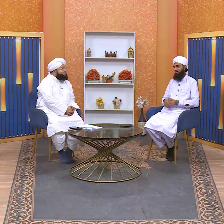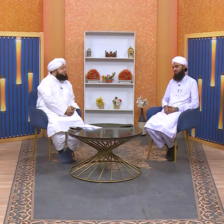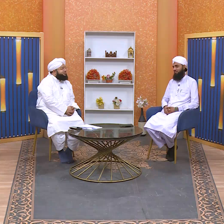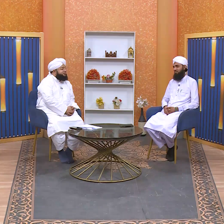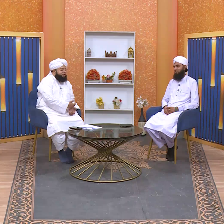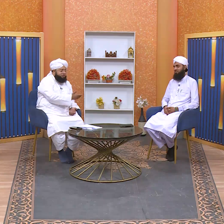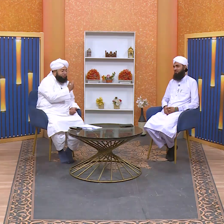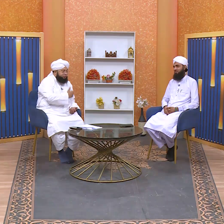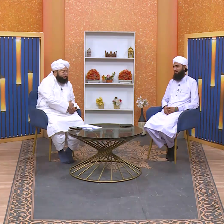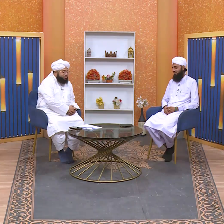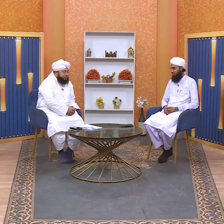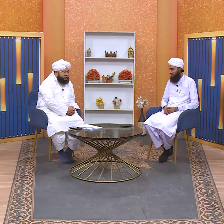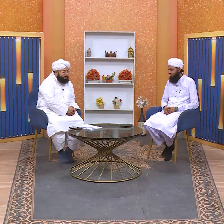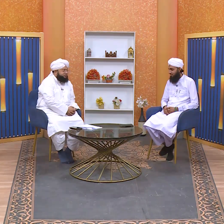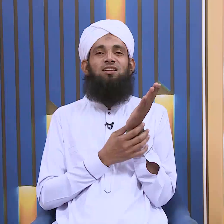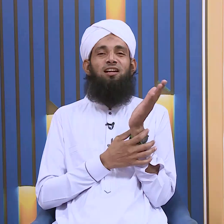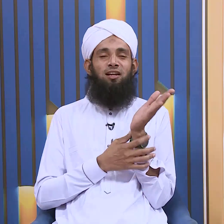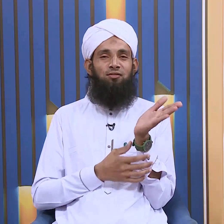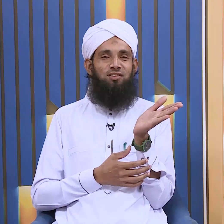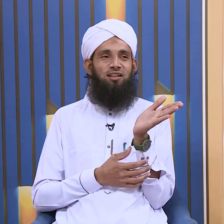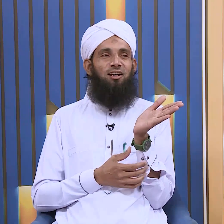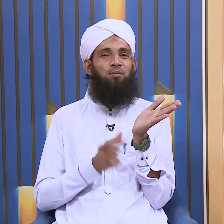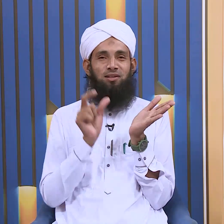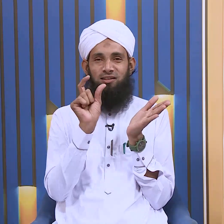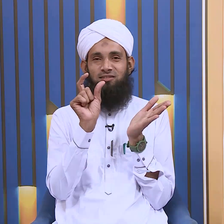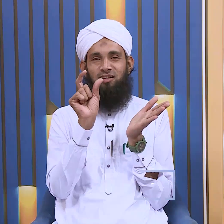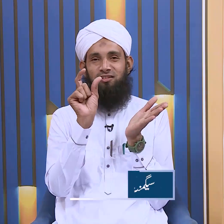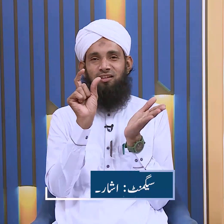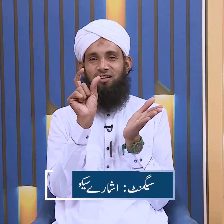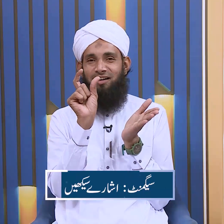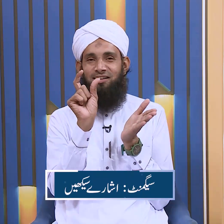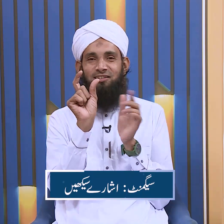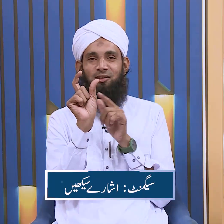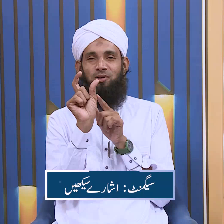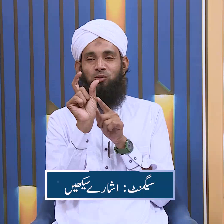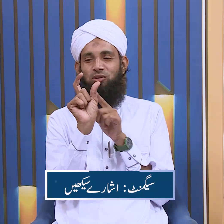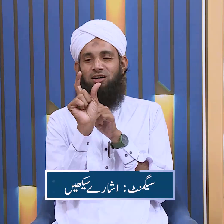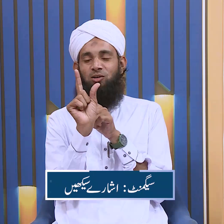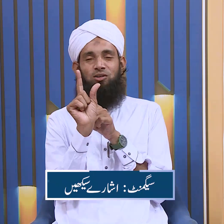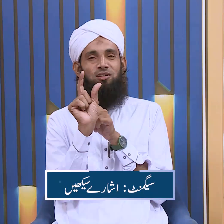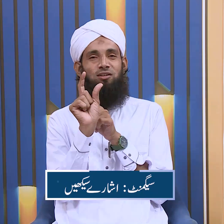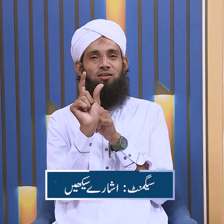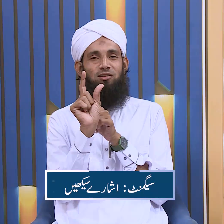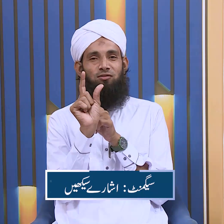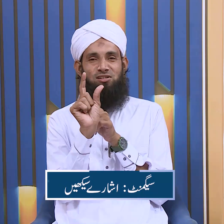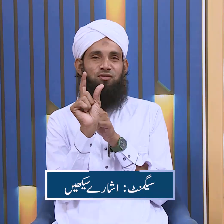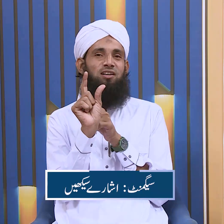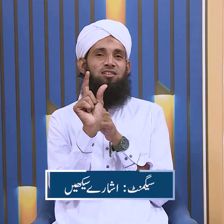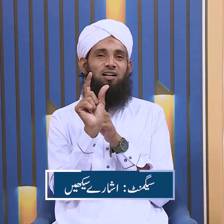سیکھیں گے. جی بالکل, شروع کیجئے. لیفٹ ہینڈ پر اس طرح سے, رائٹ ہینڈ سے ہم انگوٹھا اور فرسٹ فنگر شہادت والی